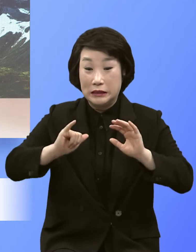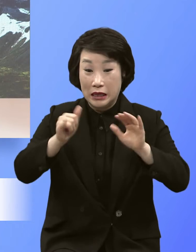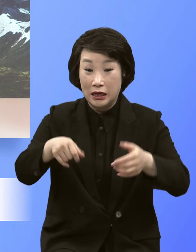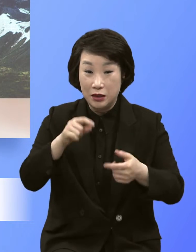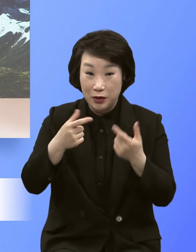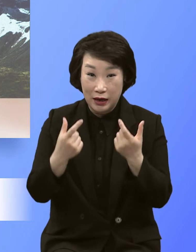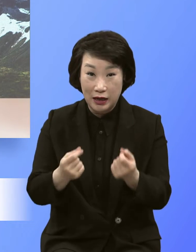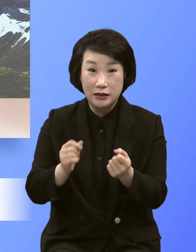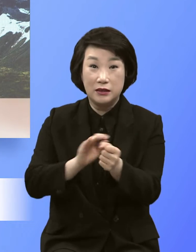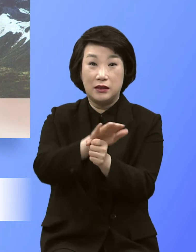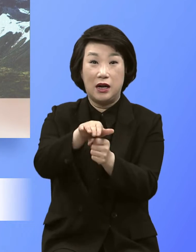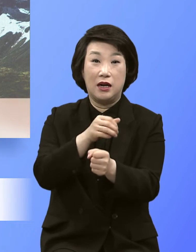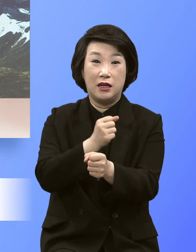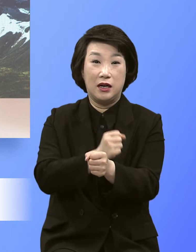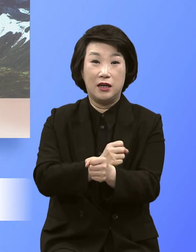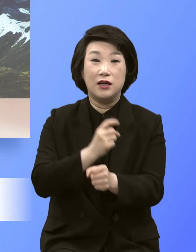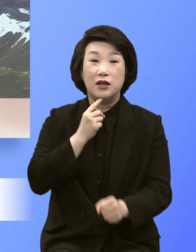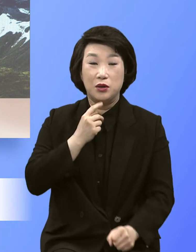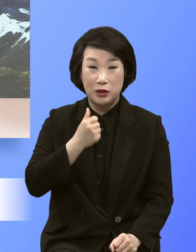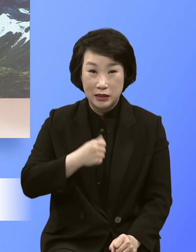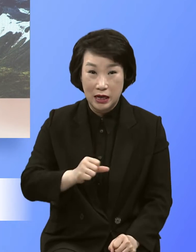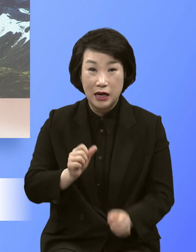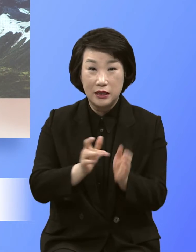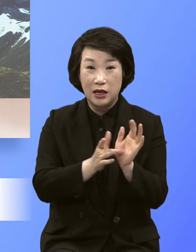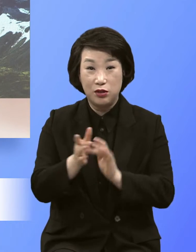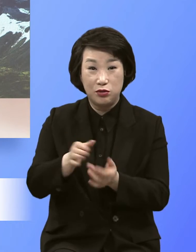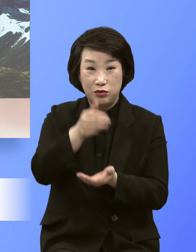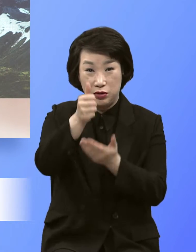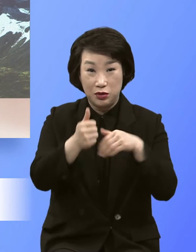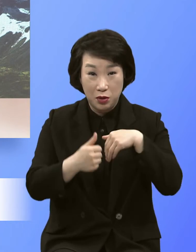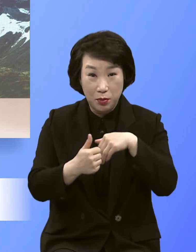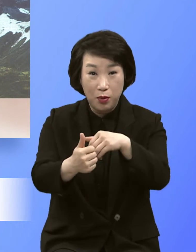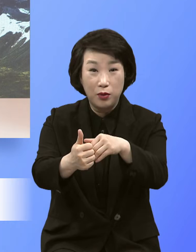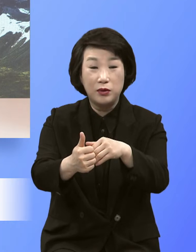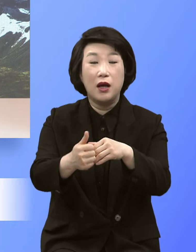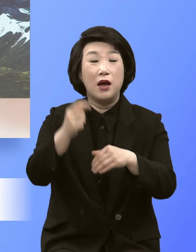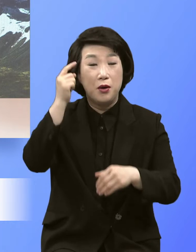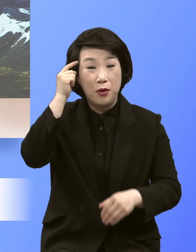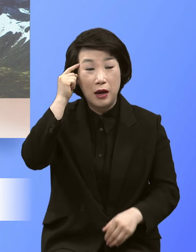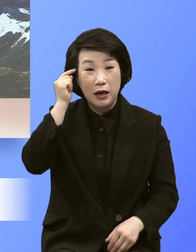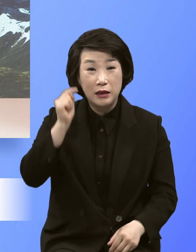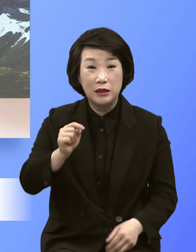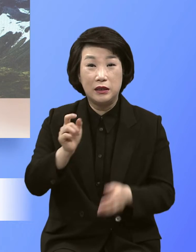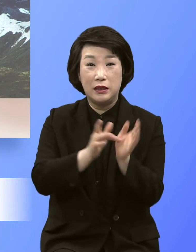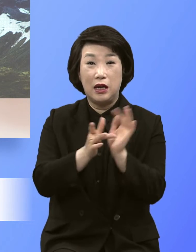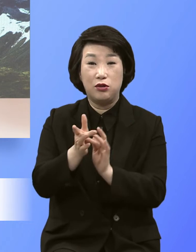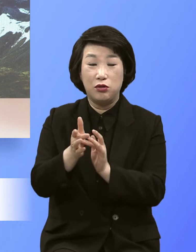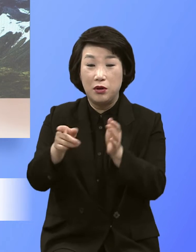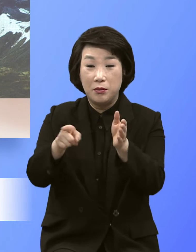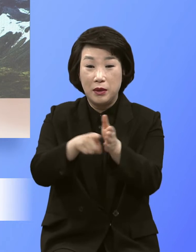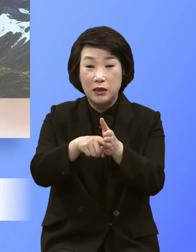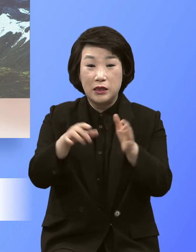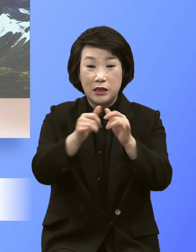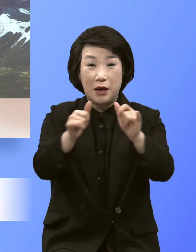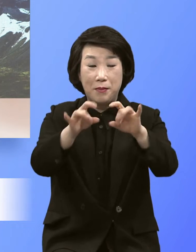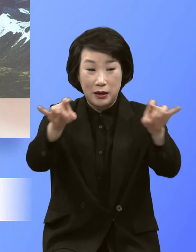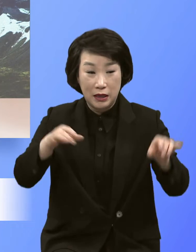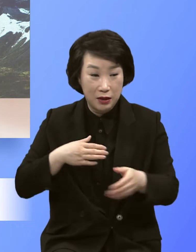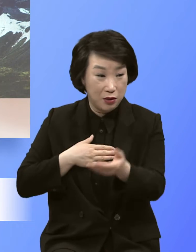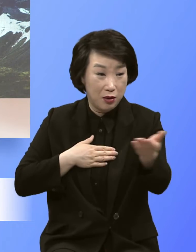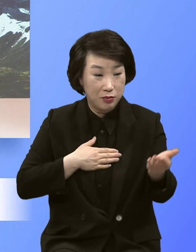세상을 이처럼 사랑하사 독생자를 주셨으니 이는 저를 믿는